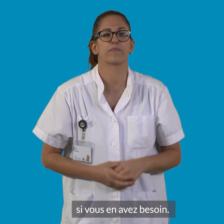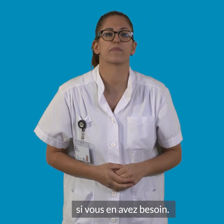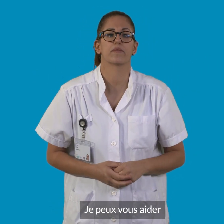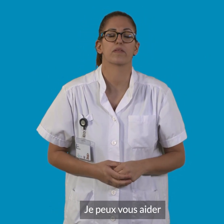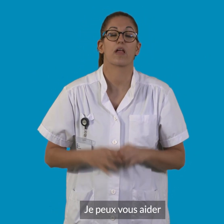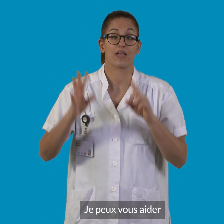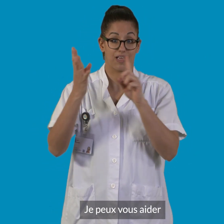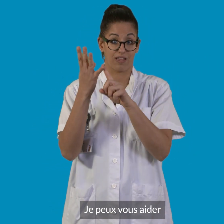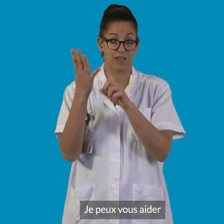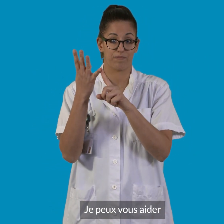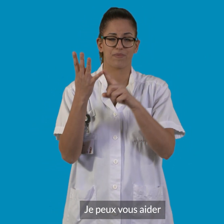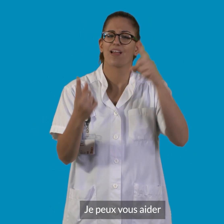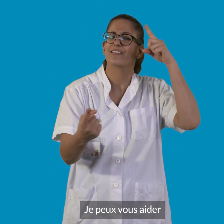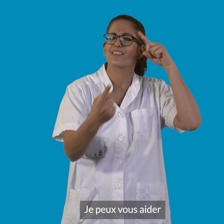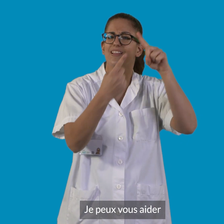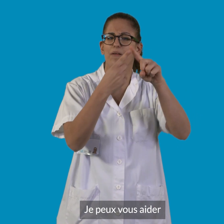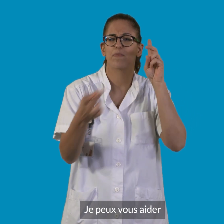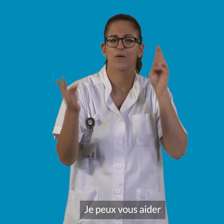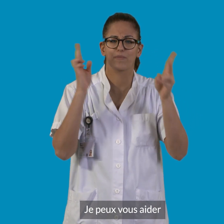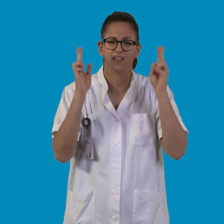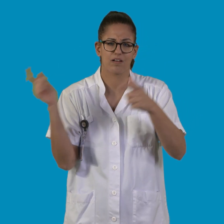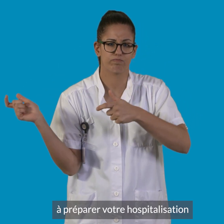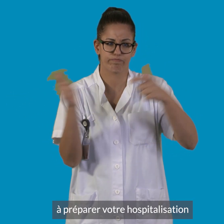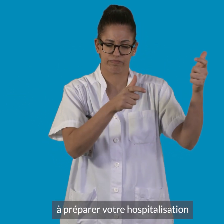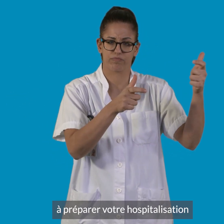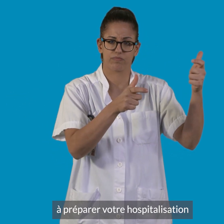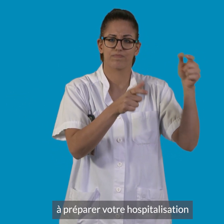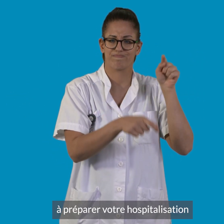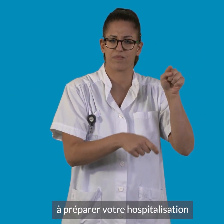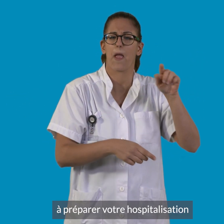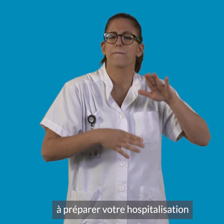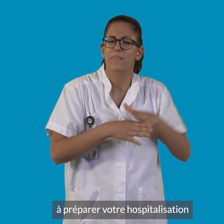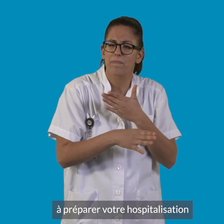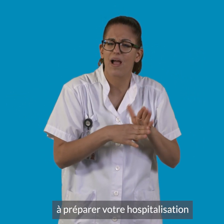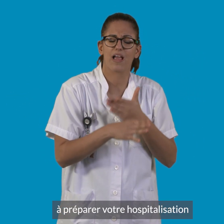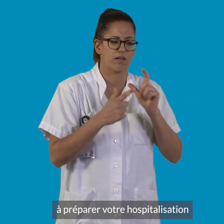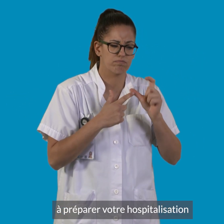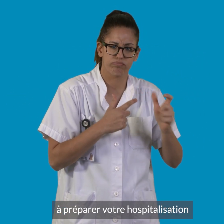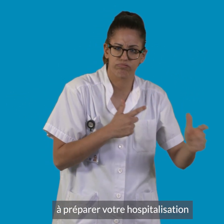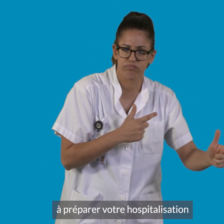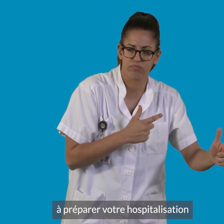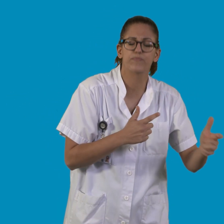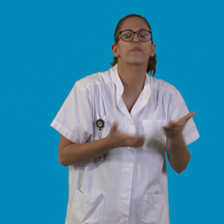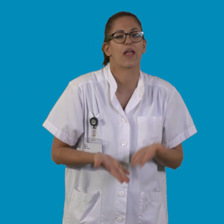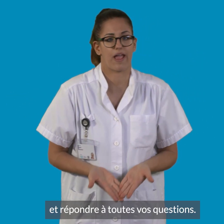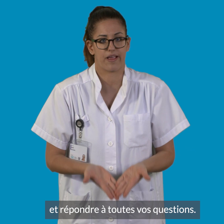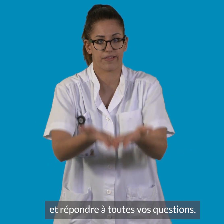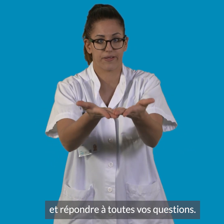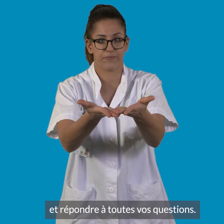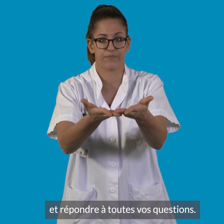besoin. Je peux vous aider à préparer votre hospitalisation et répondre